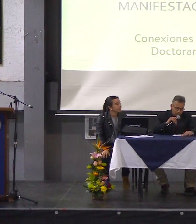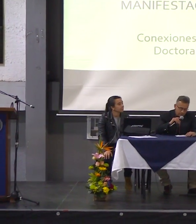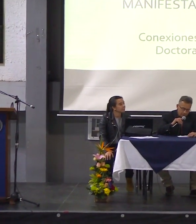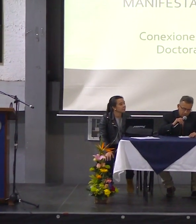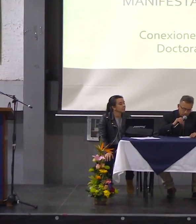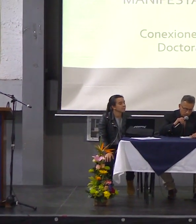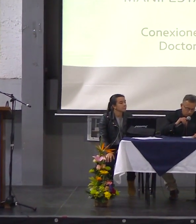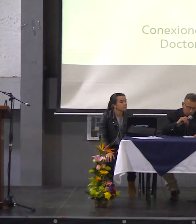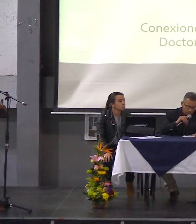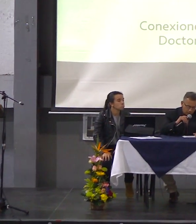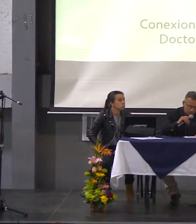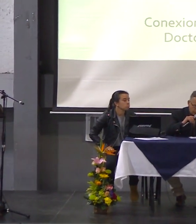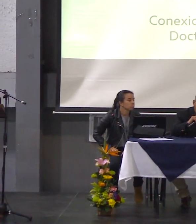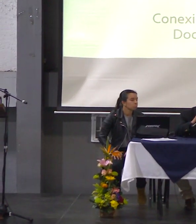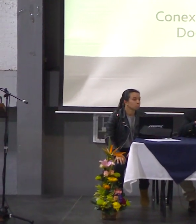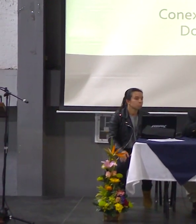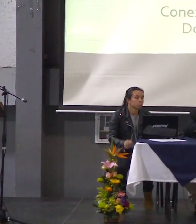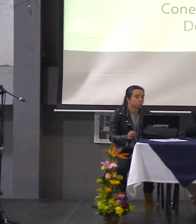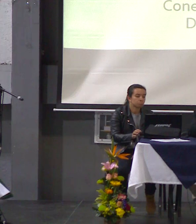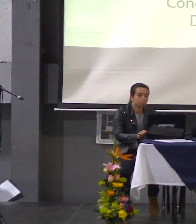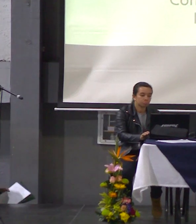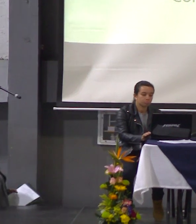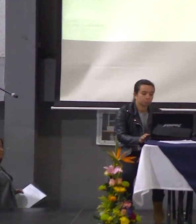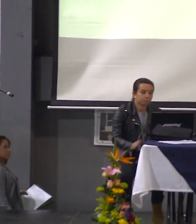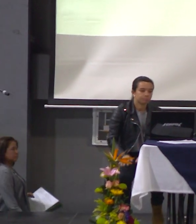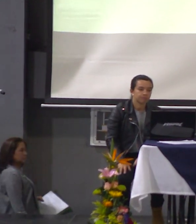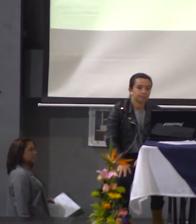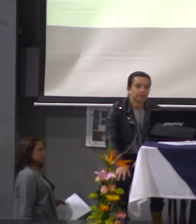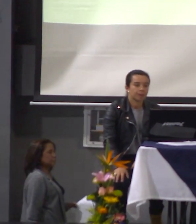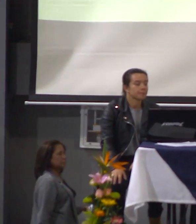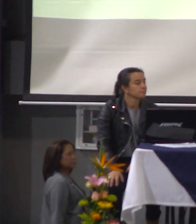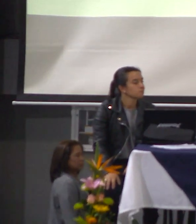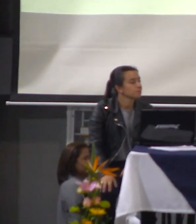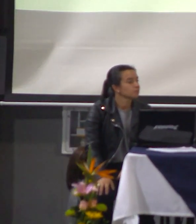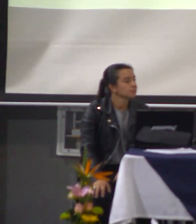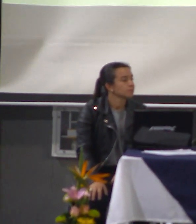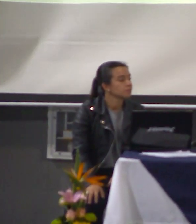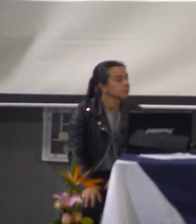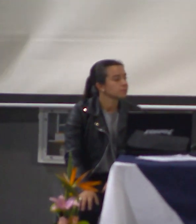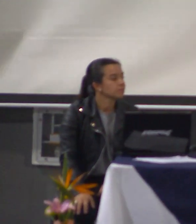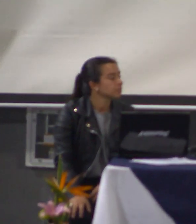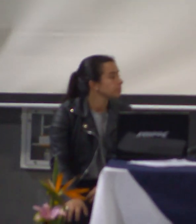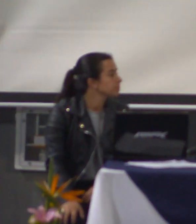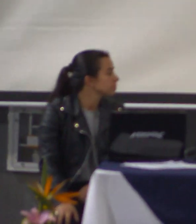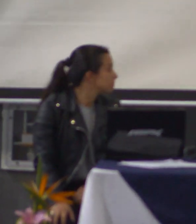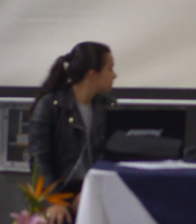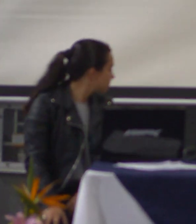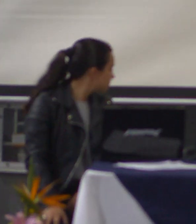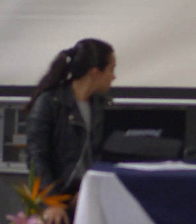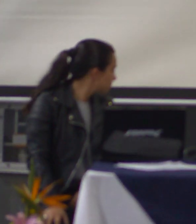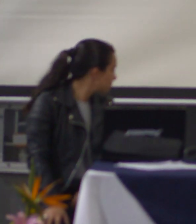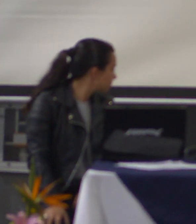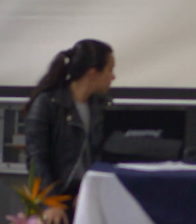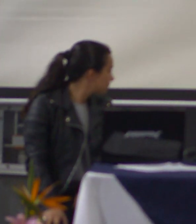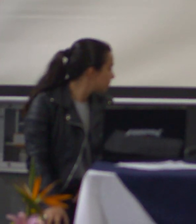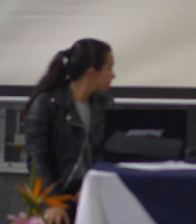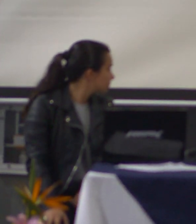muchas gracias por acogerme por su humildad